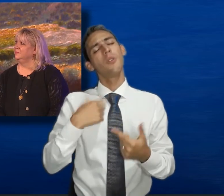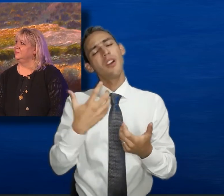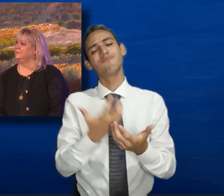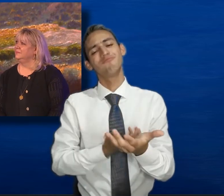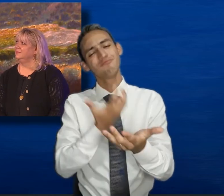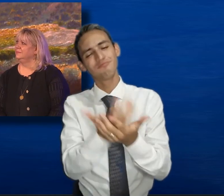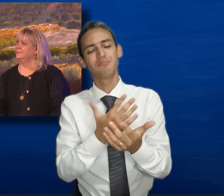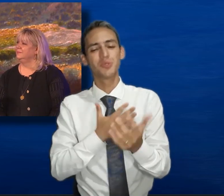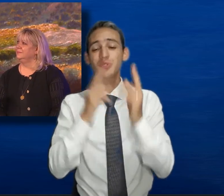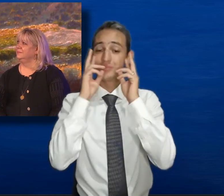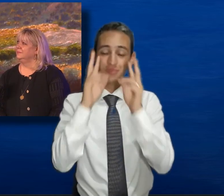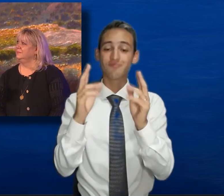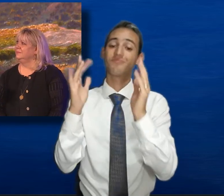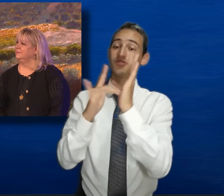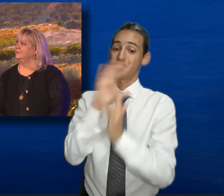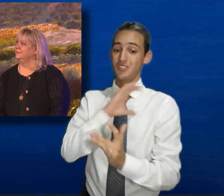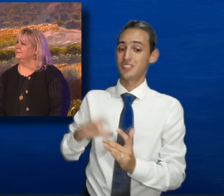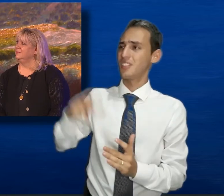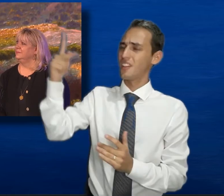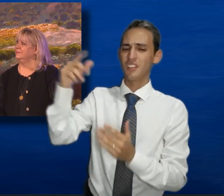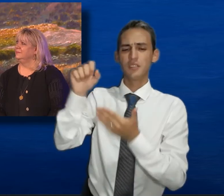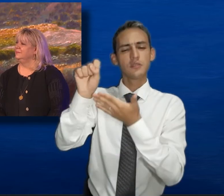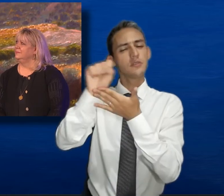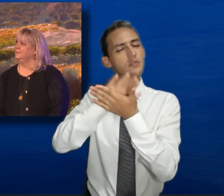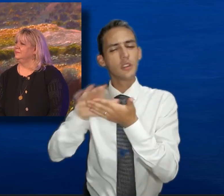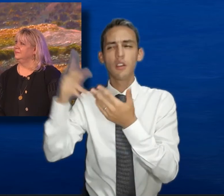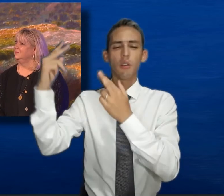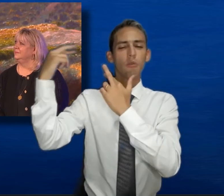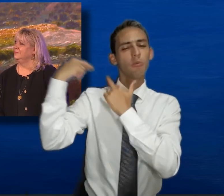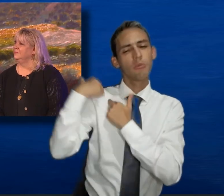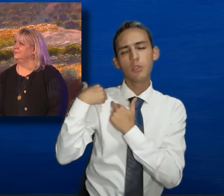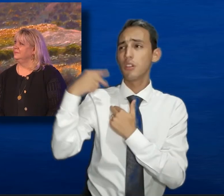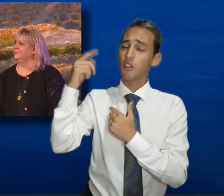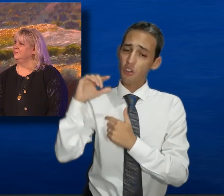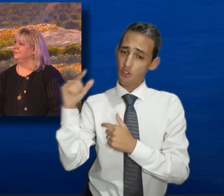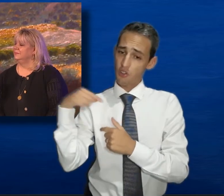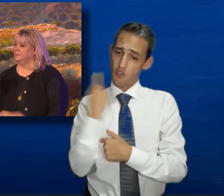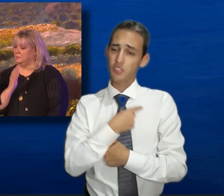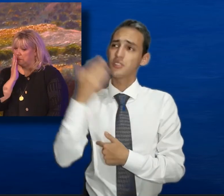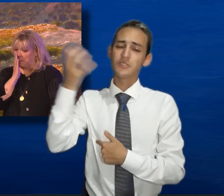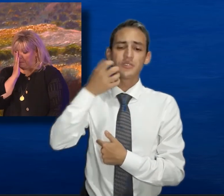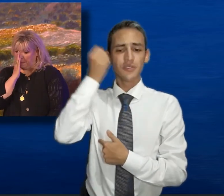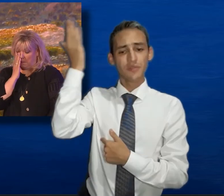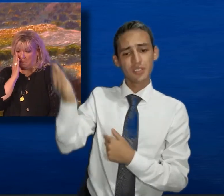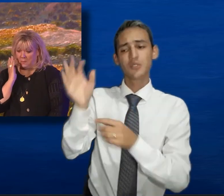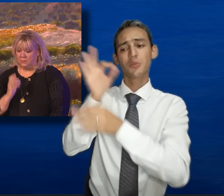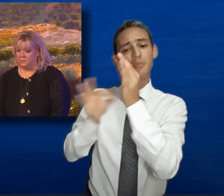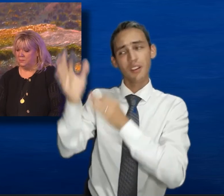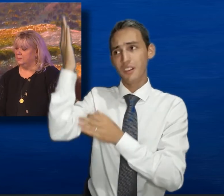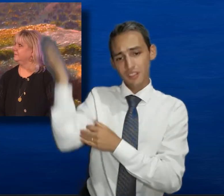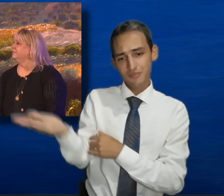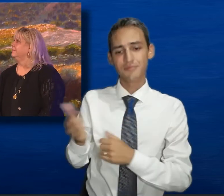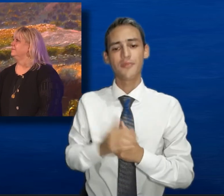a vocês e ofereço o meu testemunho de Jesus Cristo e do seu papel sagrado como